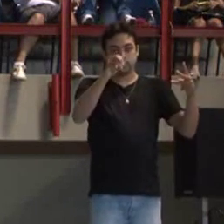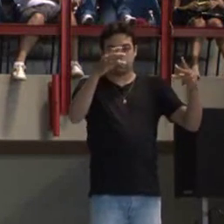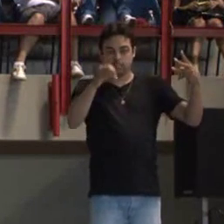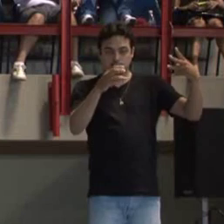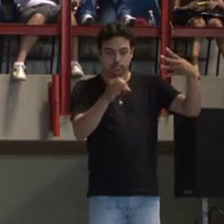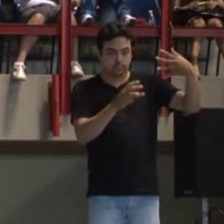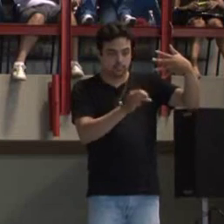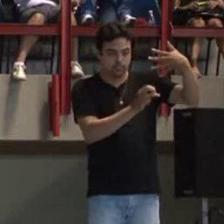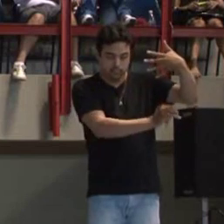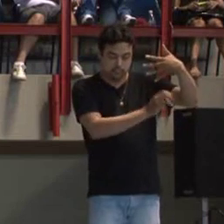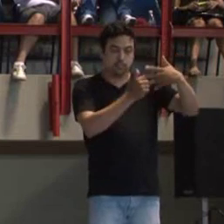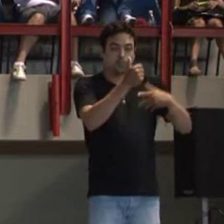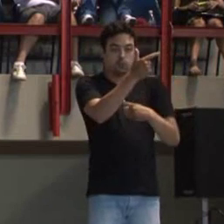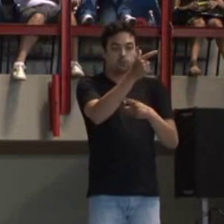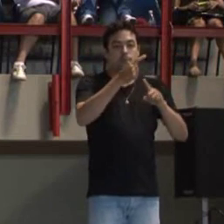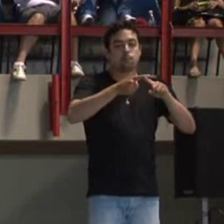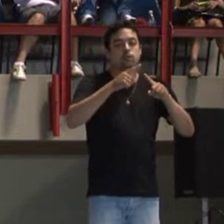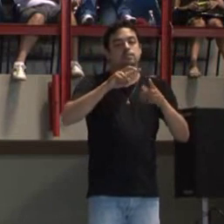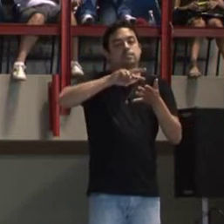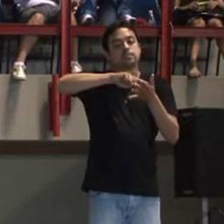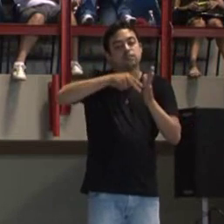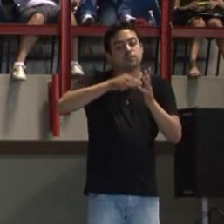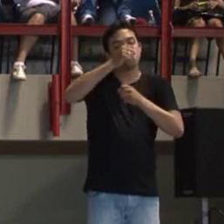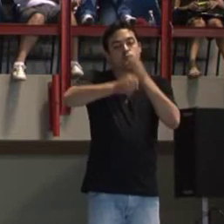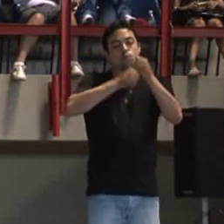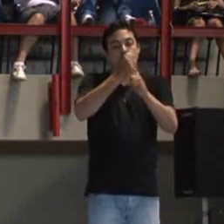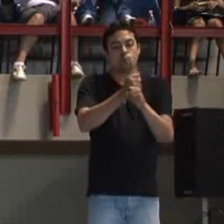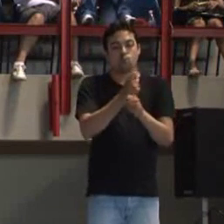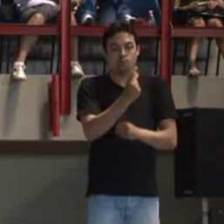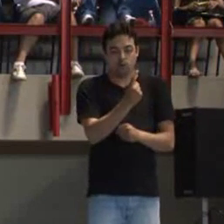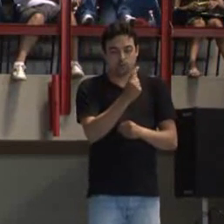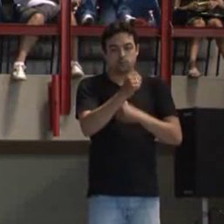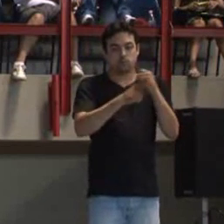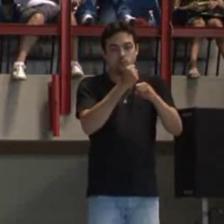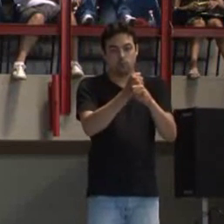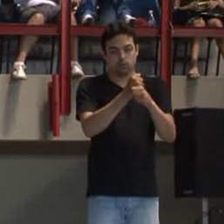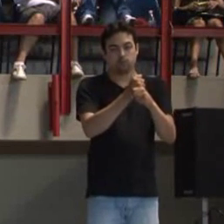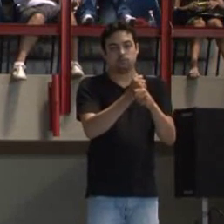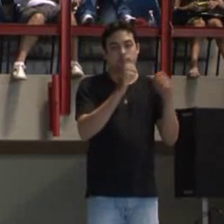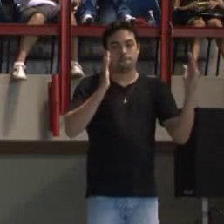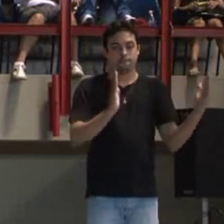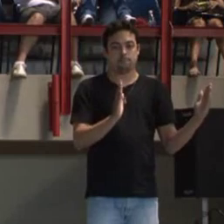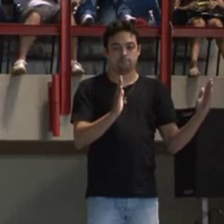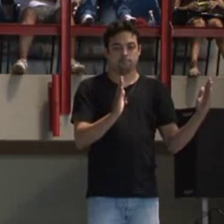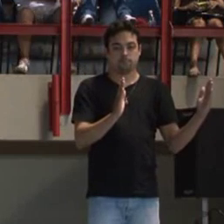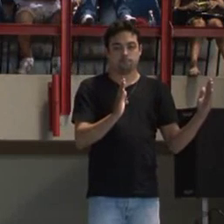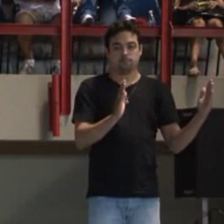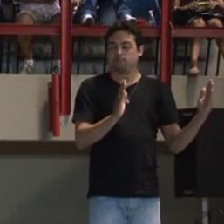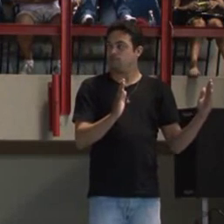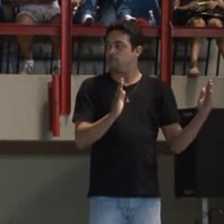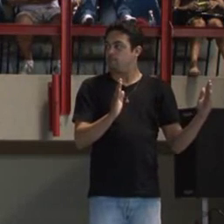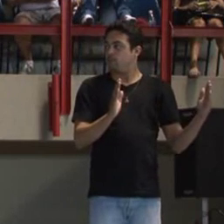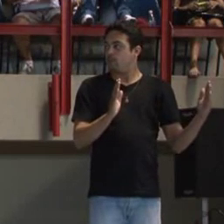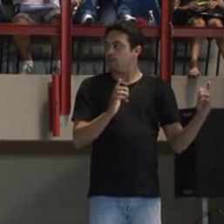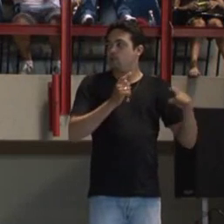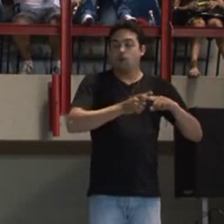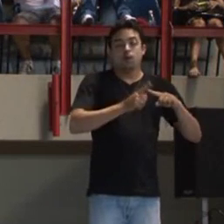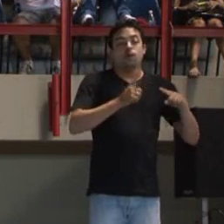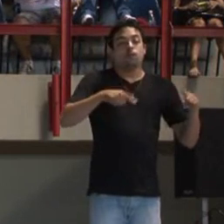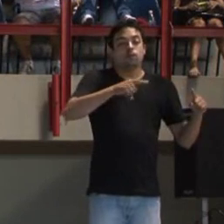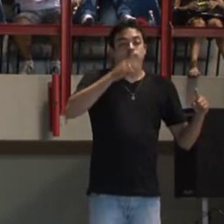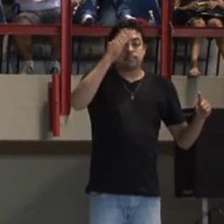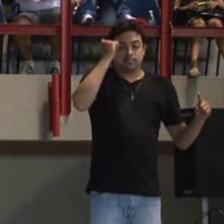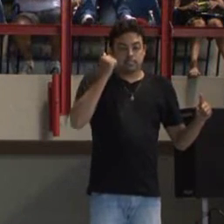dias. E aí ele disse que isso era um ano. Ele chamava de um intervalo. Olha que massa, porque hoje a gente sabe